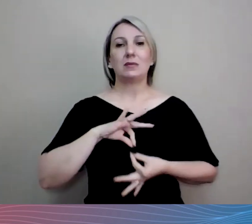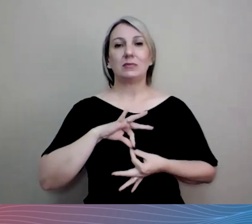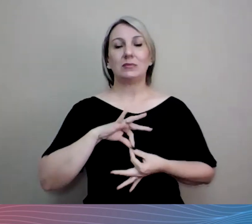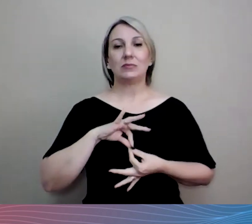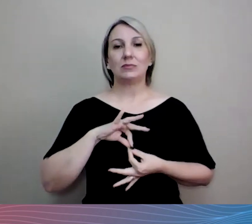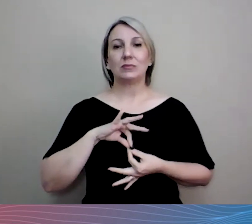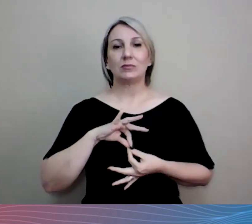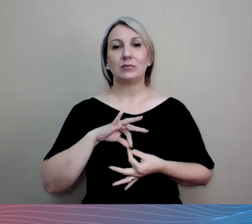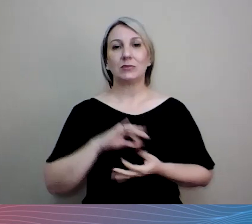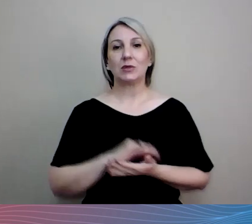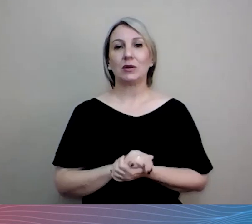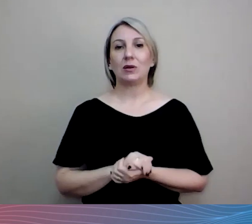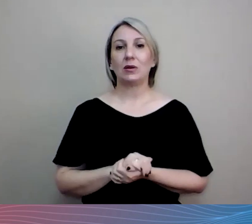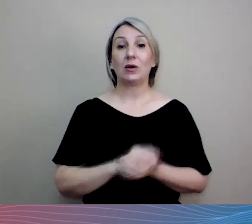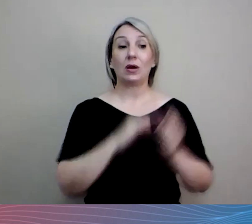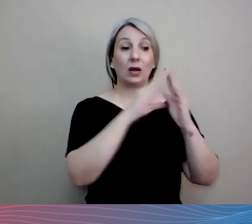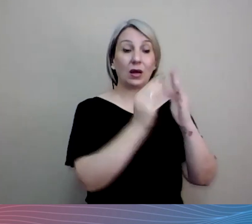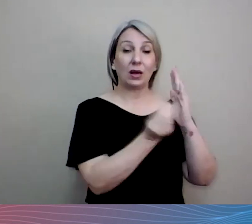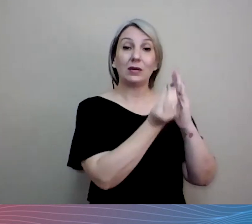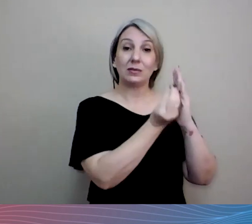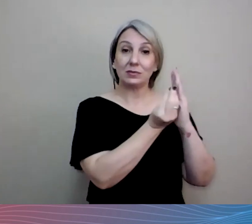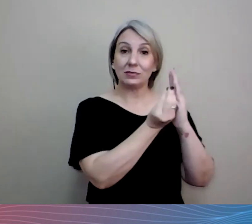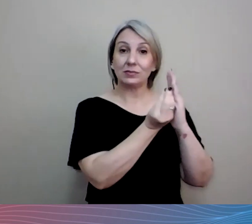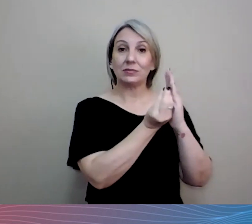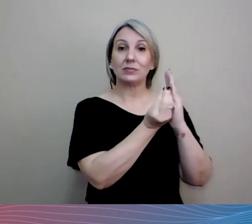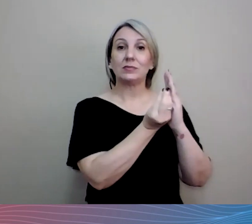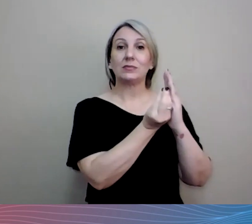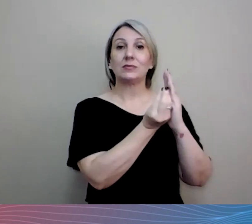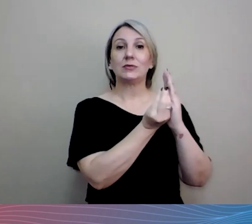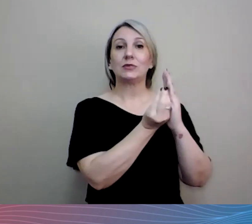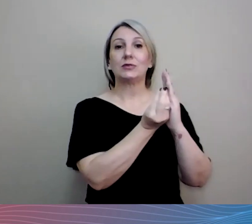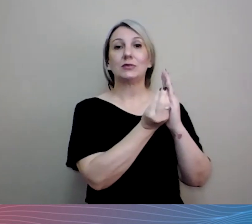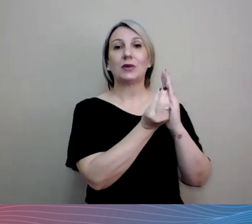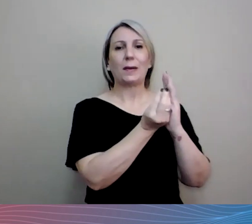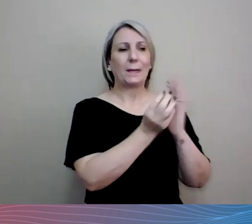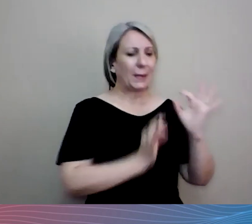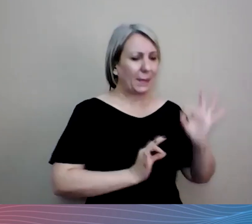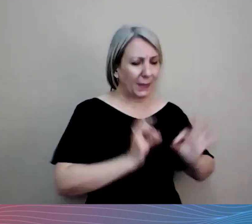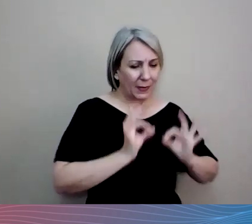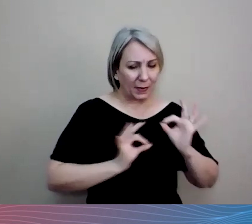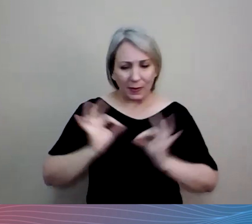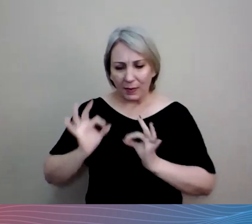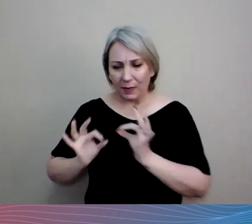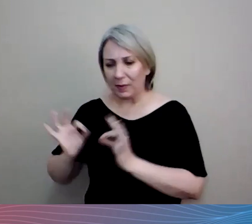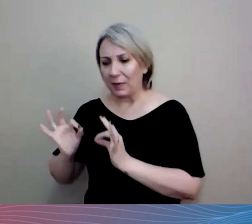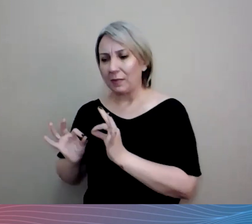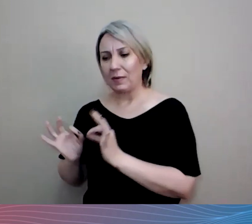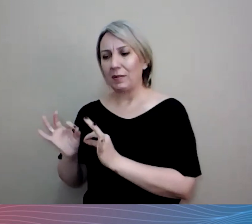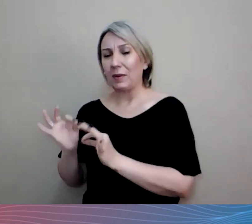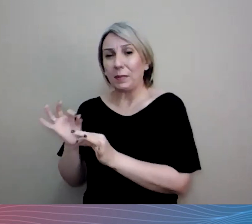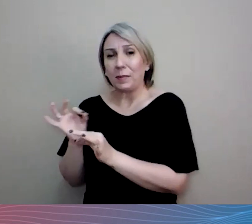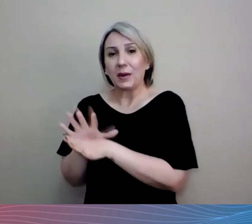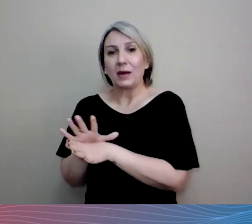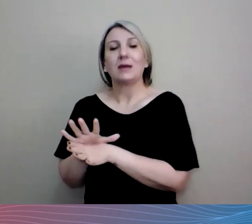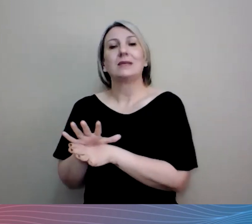dispensada à igreja, produza para o resultado do final do capítulo 2, que é